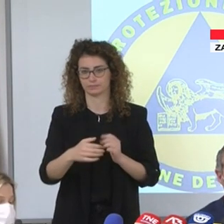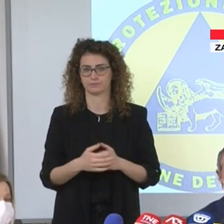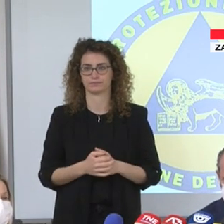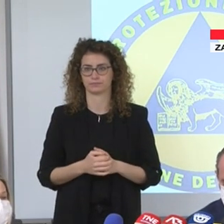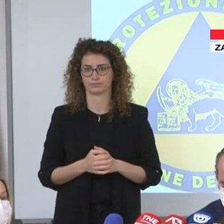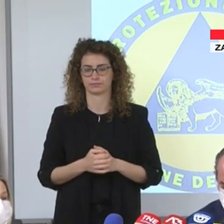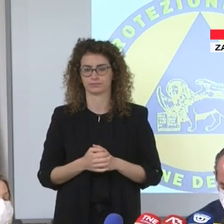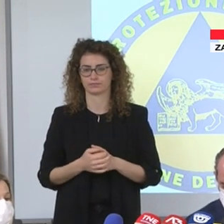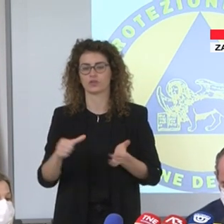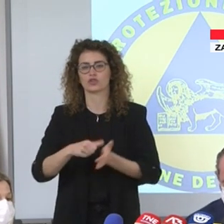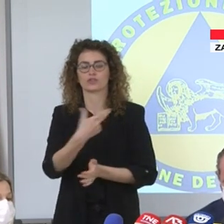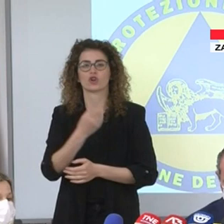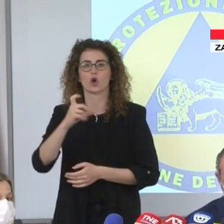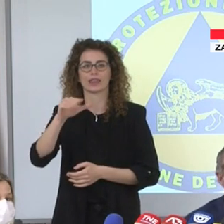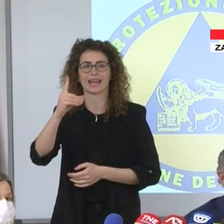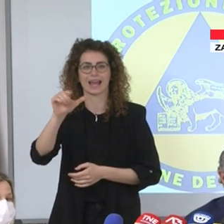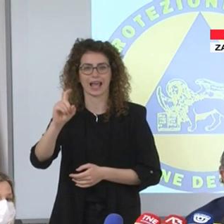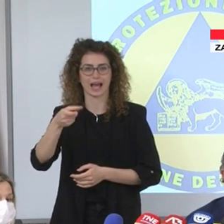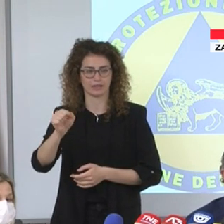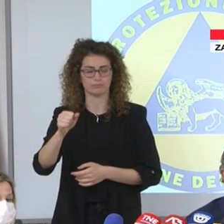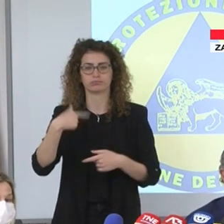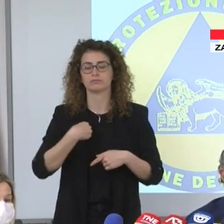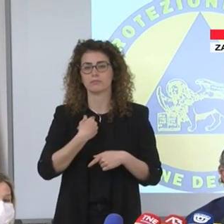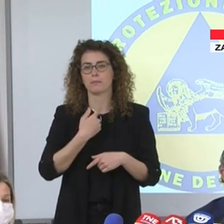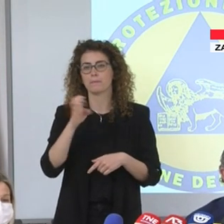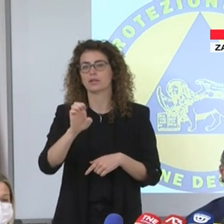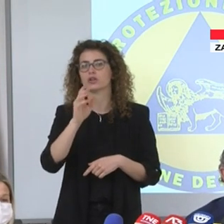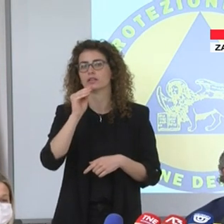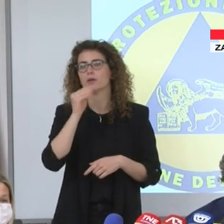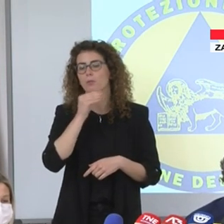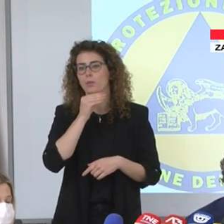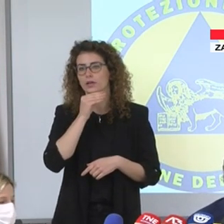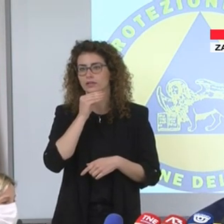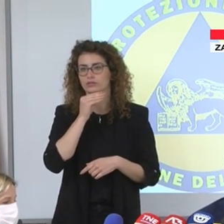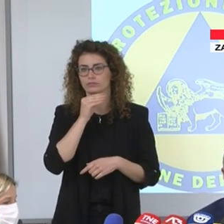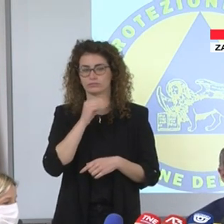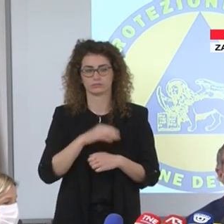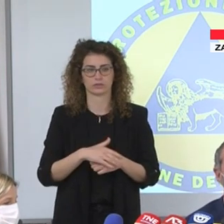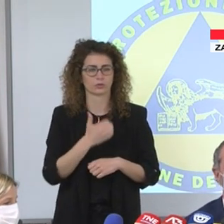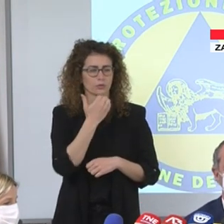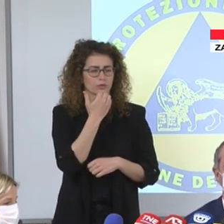Godega e quindi andrò mercoledì pomeriggio, scusami, deve essere